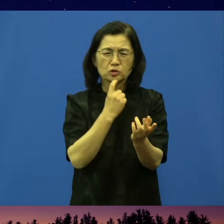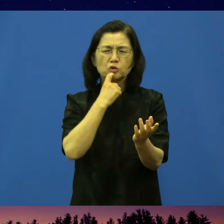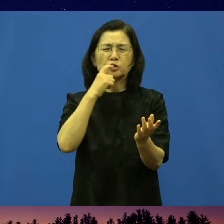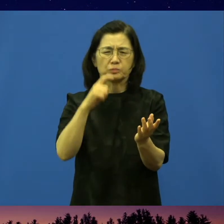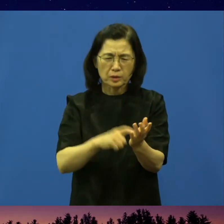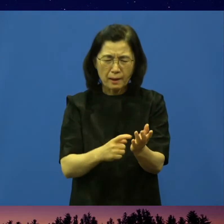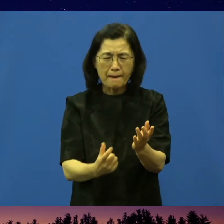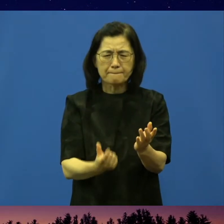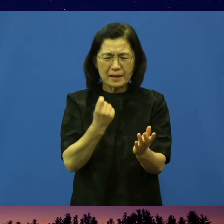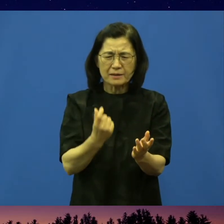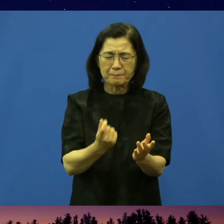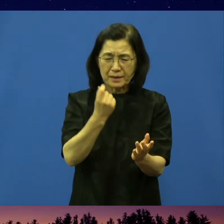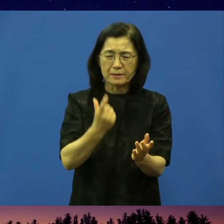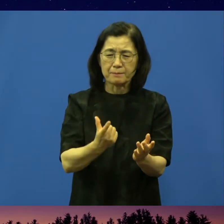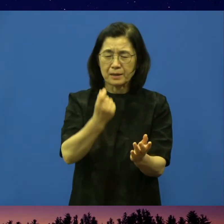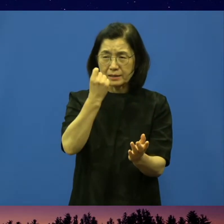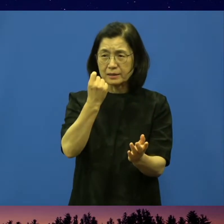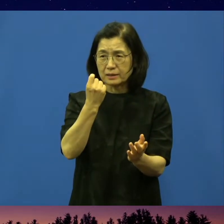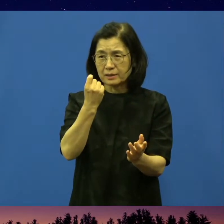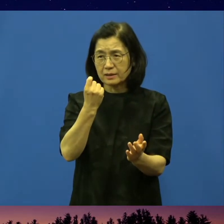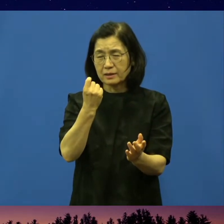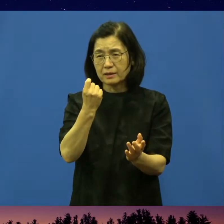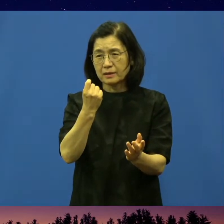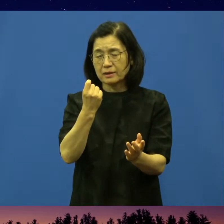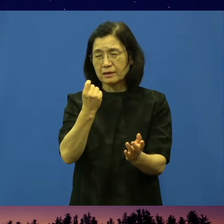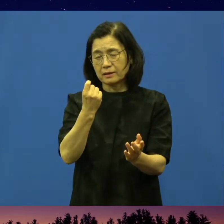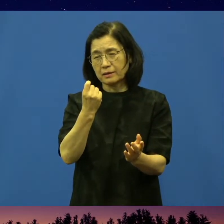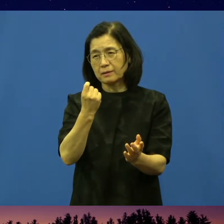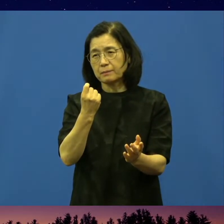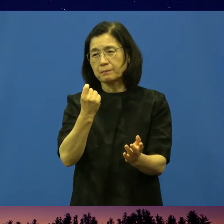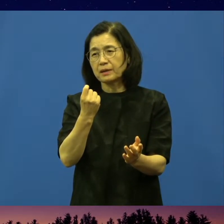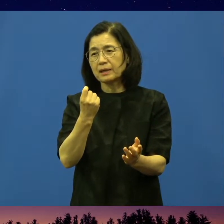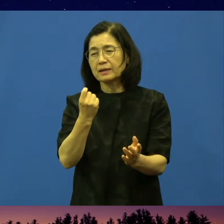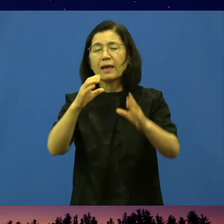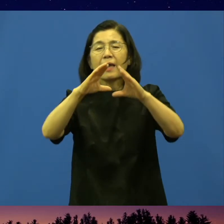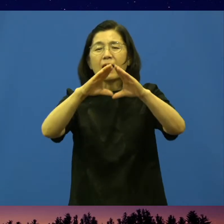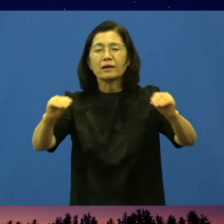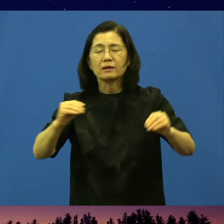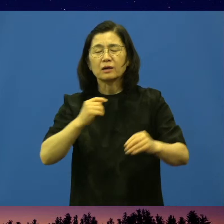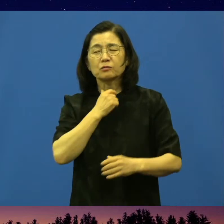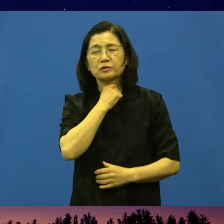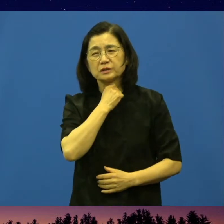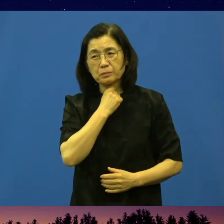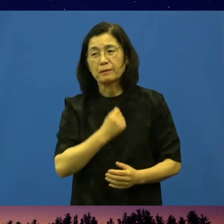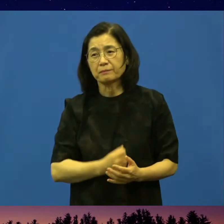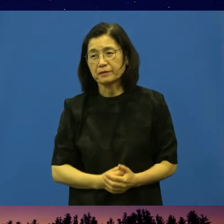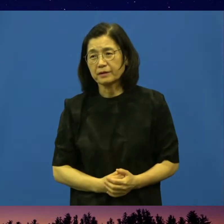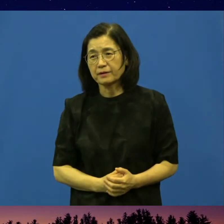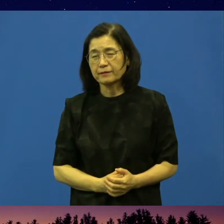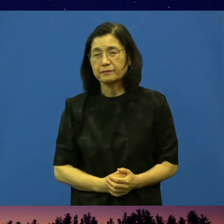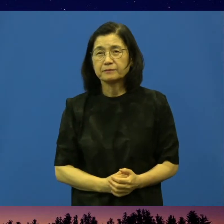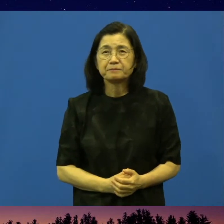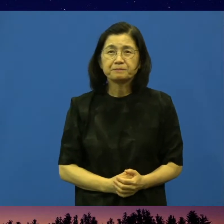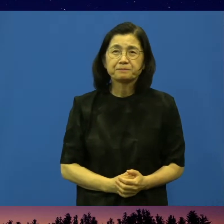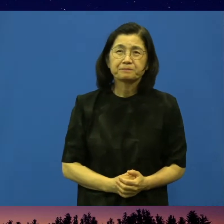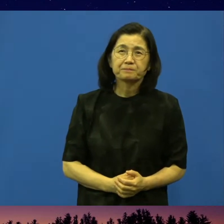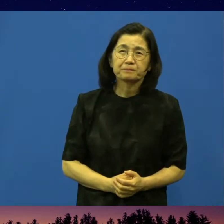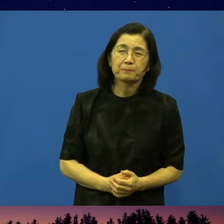쉽게 빨리 가는 길에 가이드라인을 그냥 세상은 해주고 있는